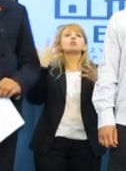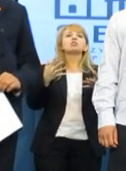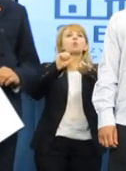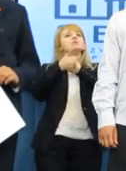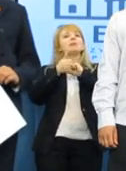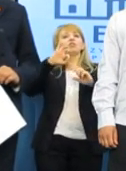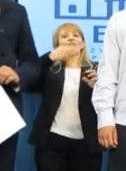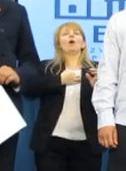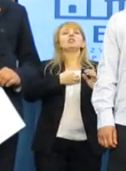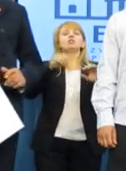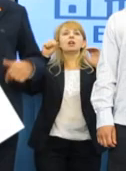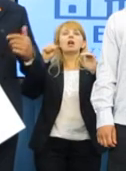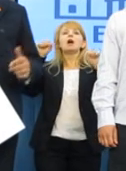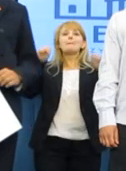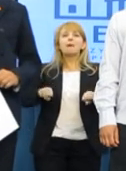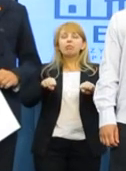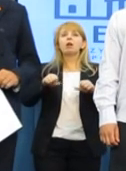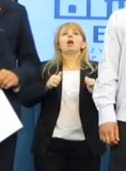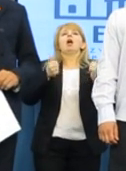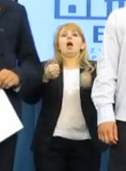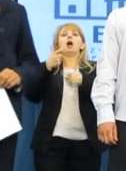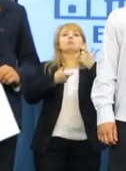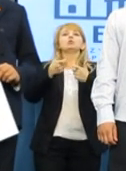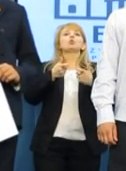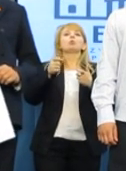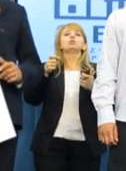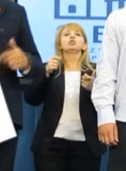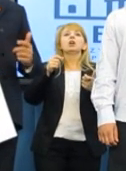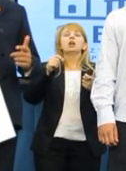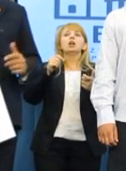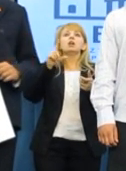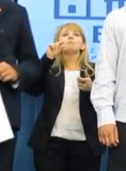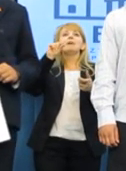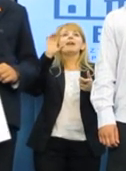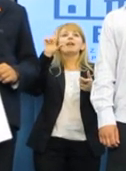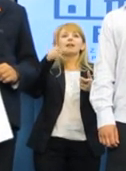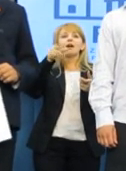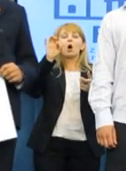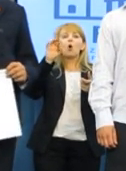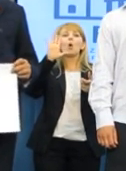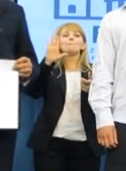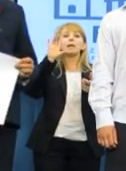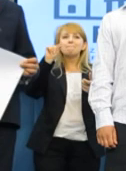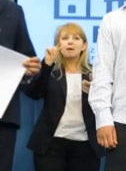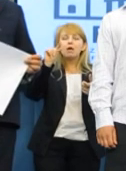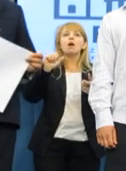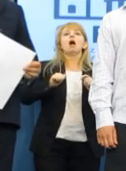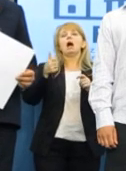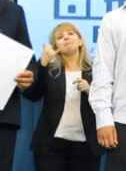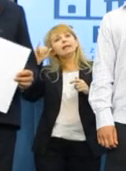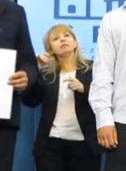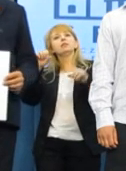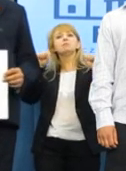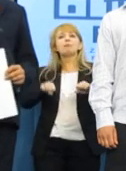żeby doszło do transakcji przez bank PKO BP, a nie przez inne banki, i w tej sprawie bardzo